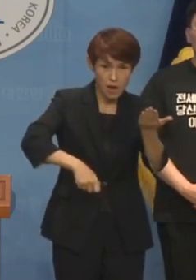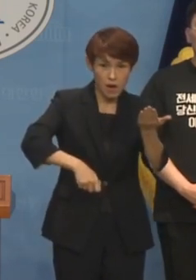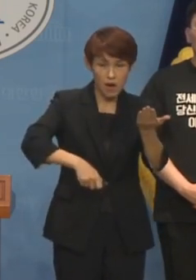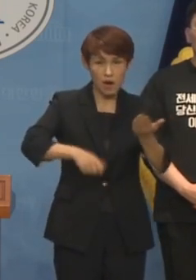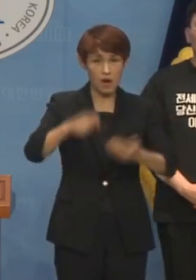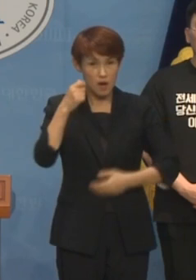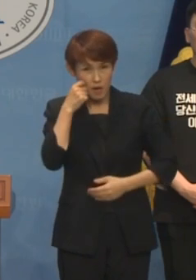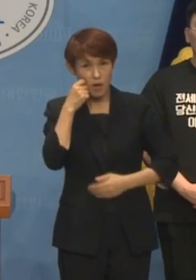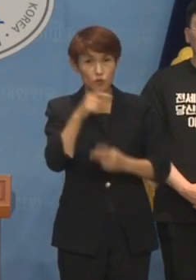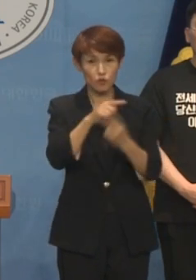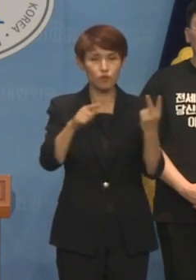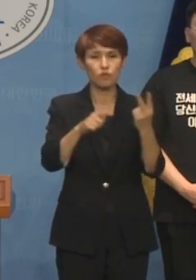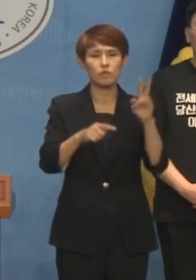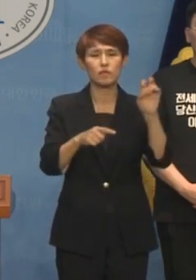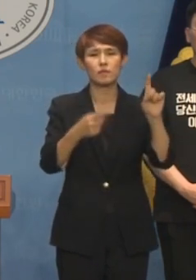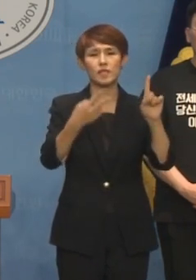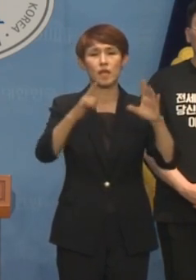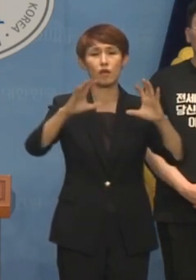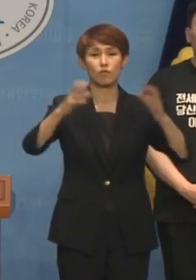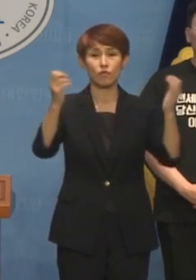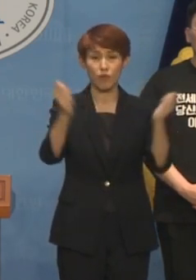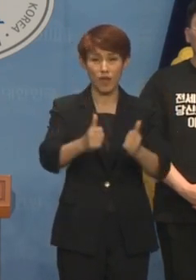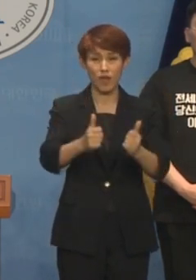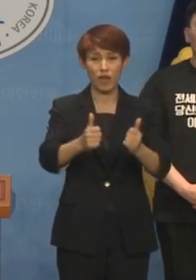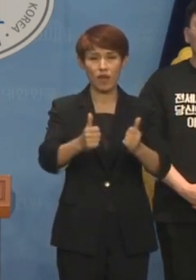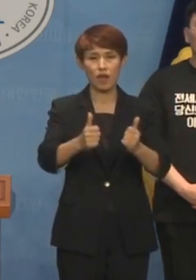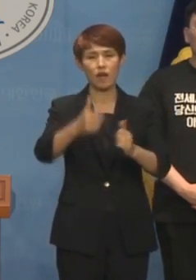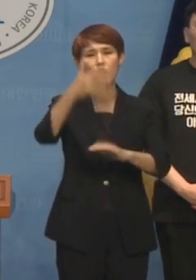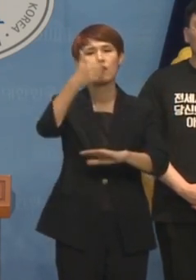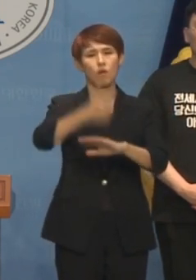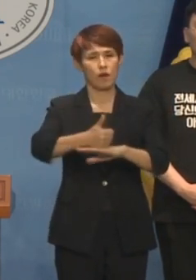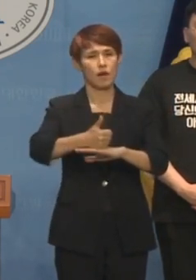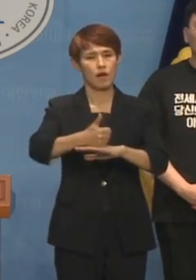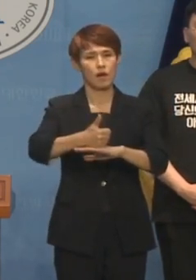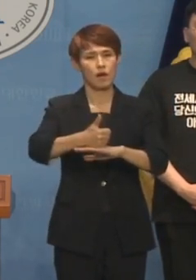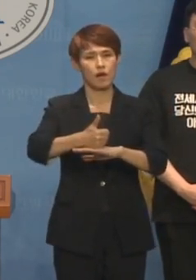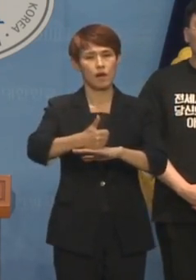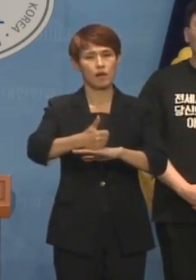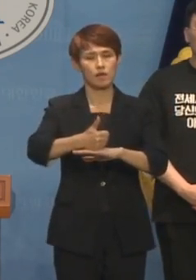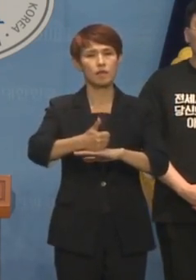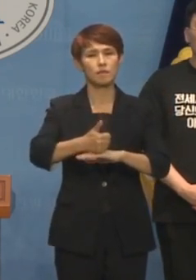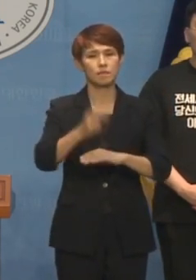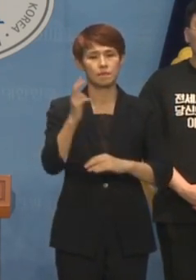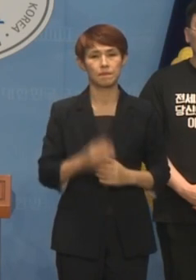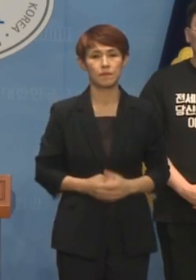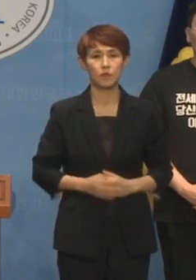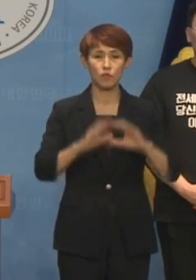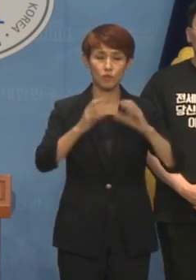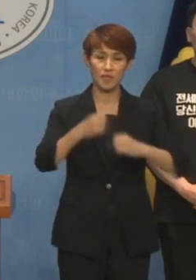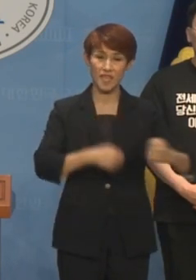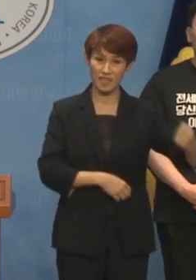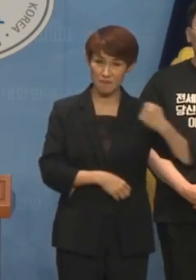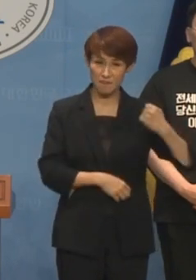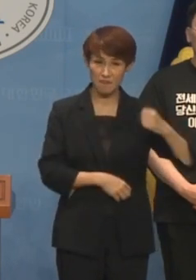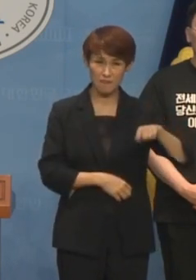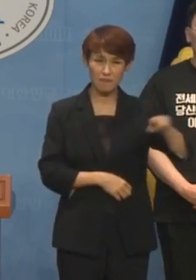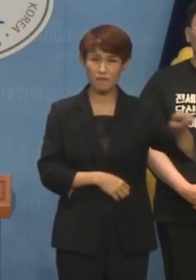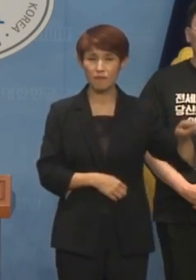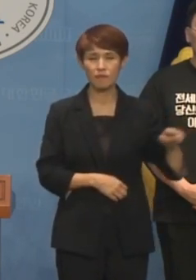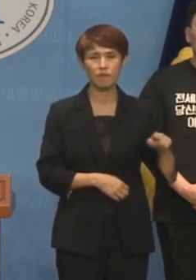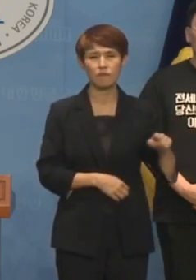21대 성적표 특히 민생국회 성적표의 결정적인 가늠자가 될 것입니다. 국민의힘은 더